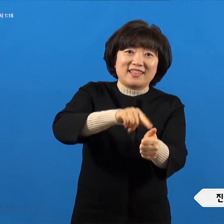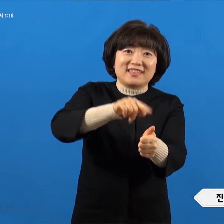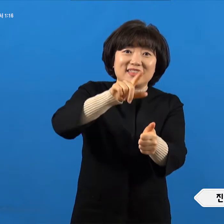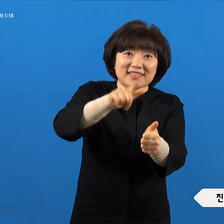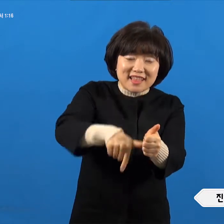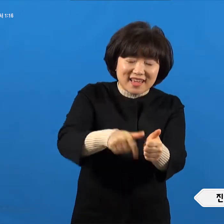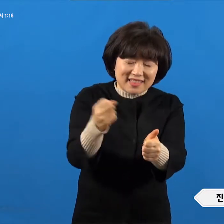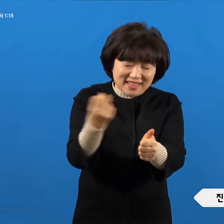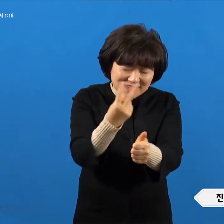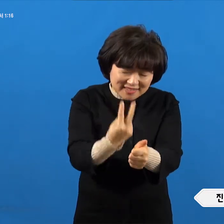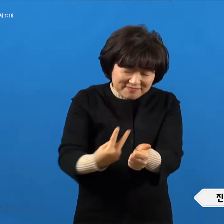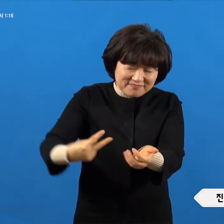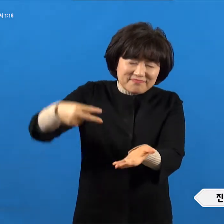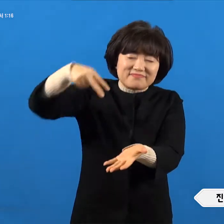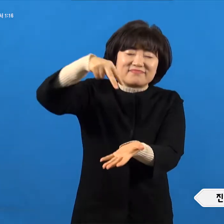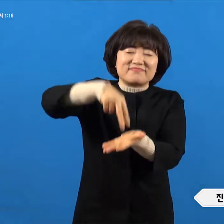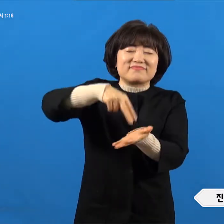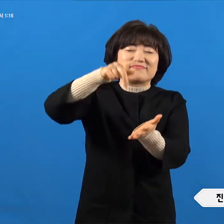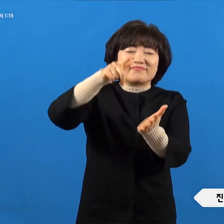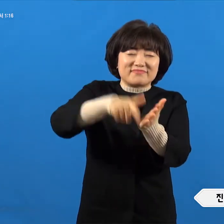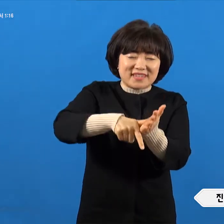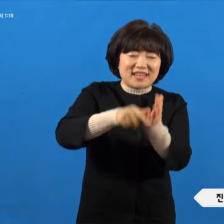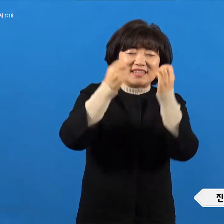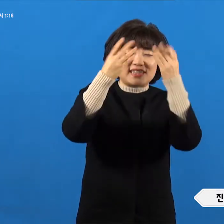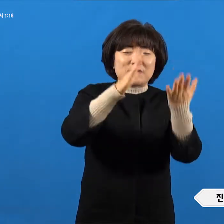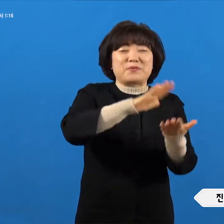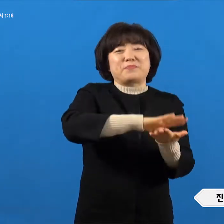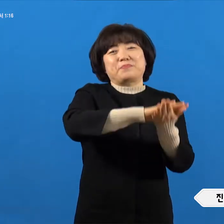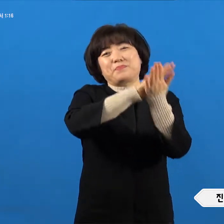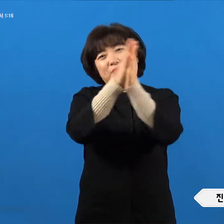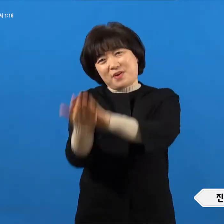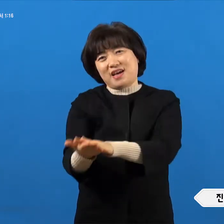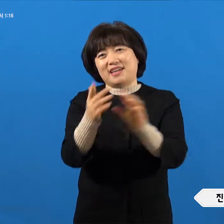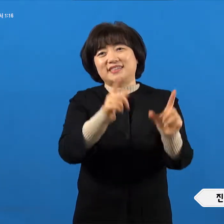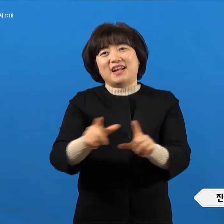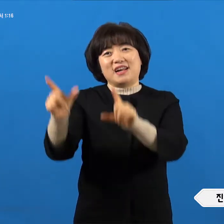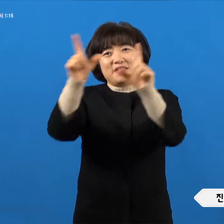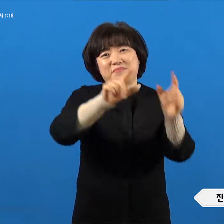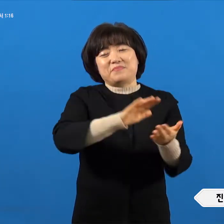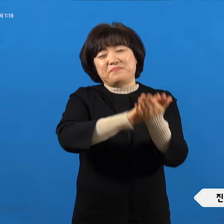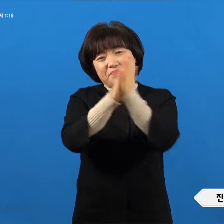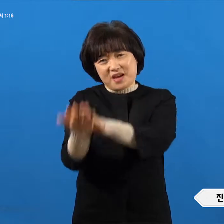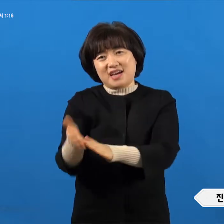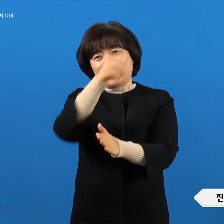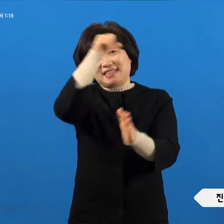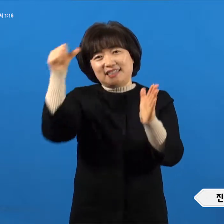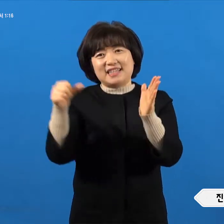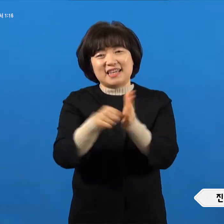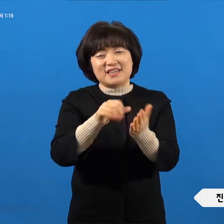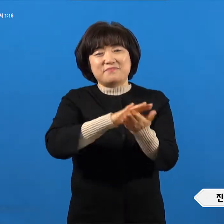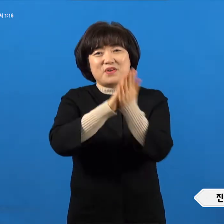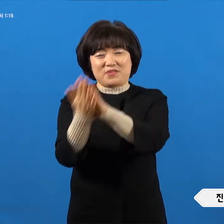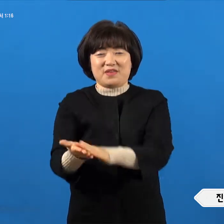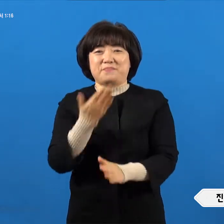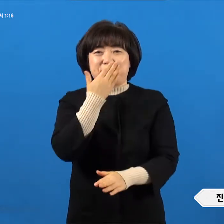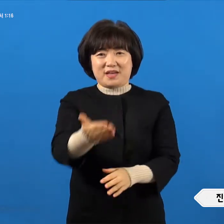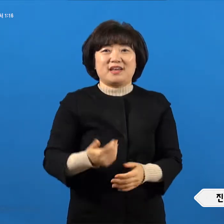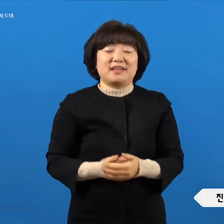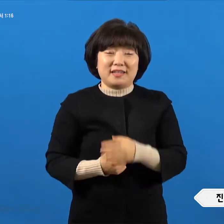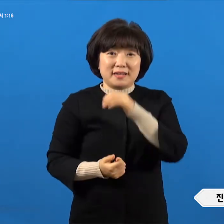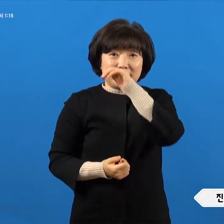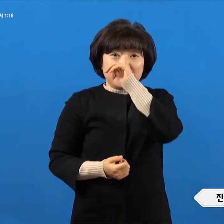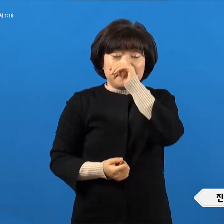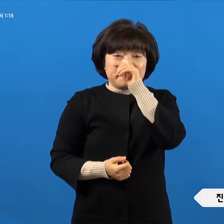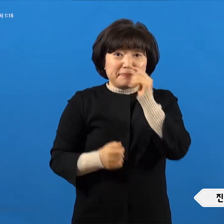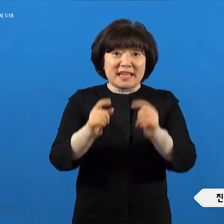삶이 바뀝니다. 새로운 삶을 삽니다. 인생이 변화되는 것을 성경은 말씀합니다. 가장